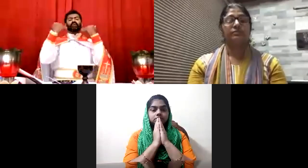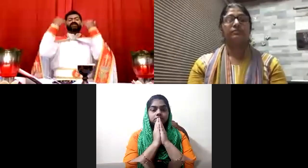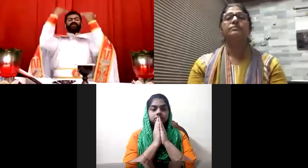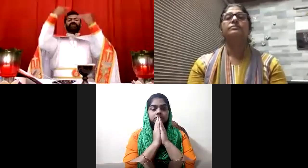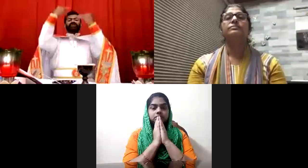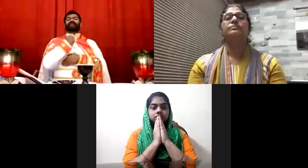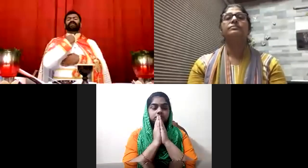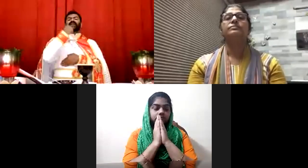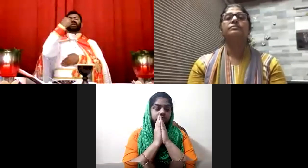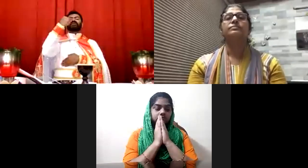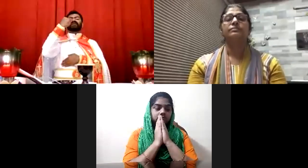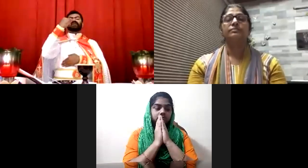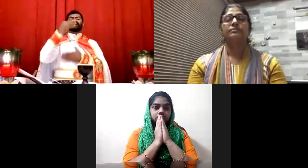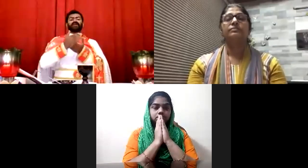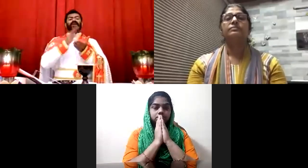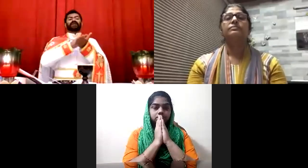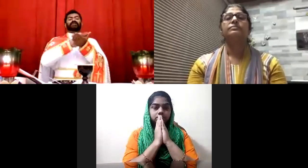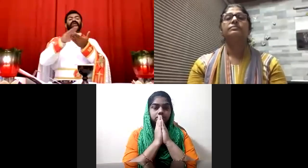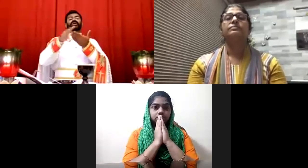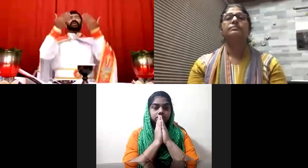ഒന്നായി ഉച്ചസ്വരത്തിൽ അവർ